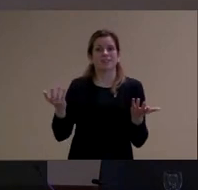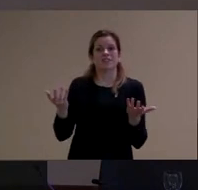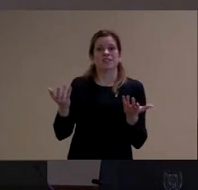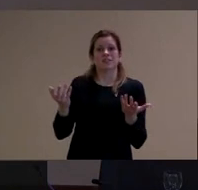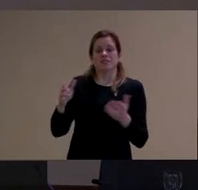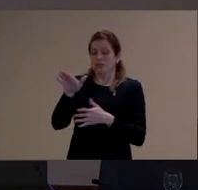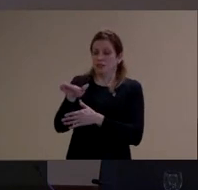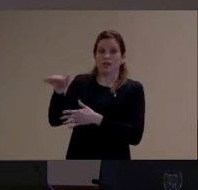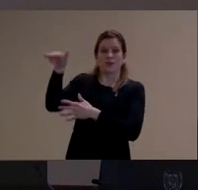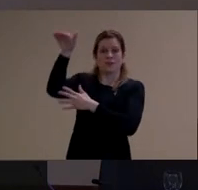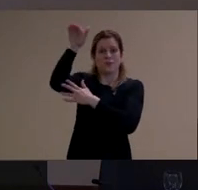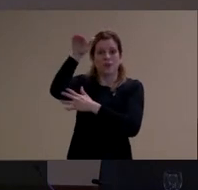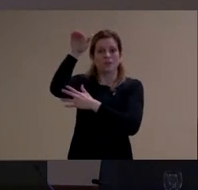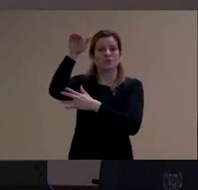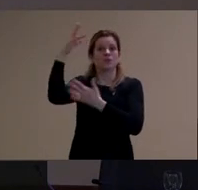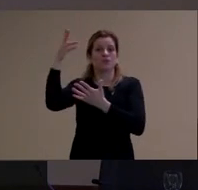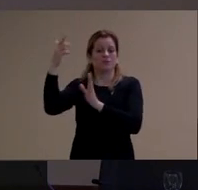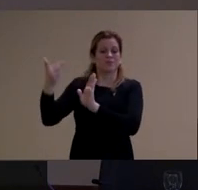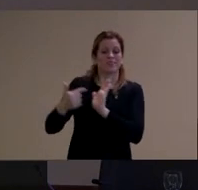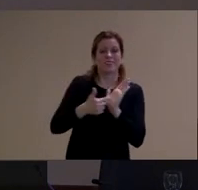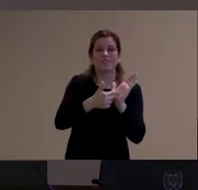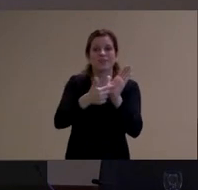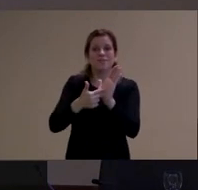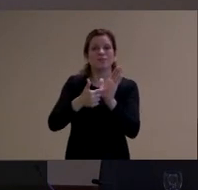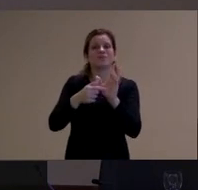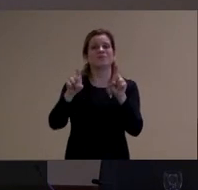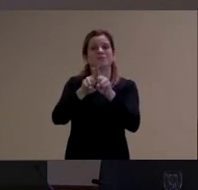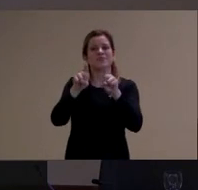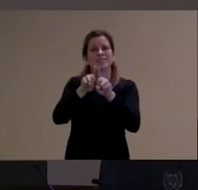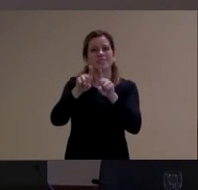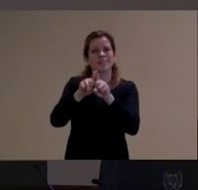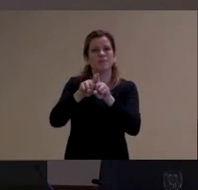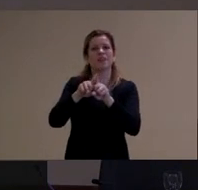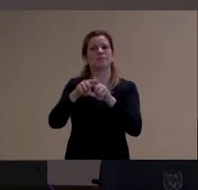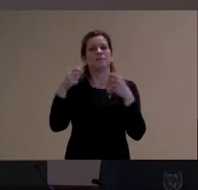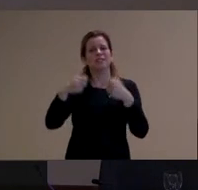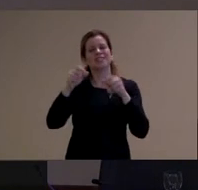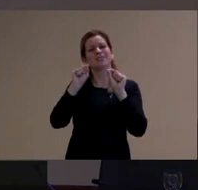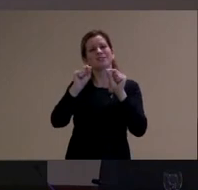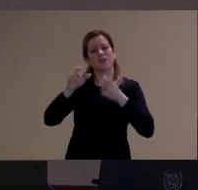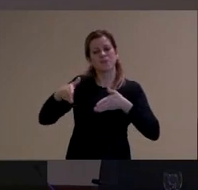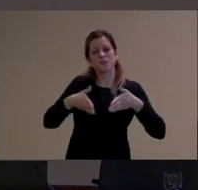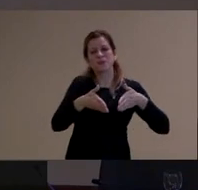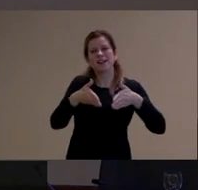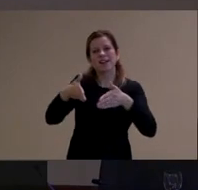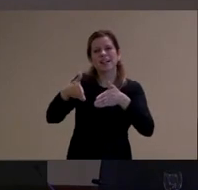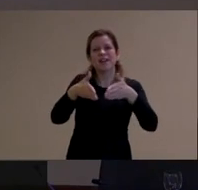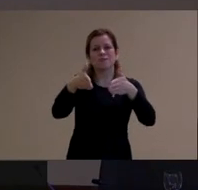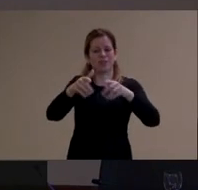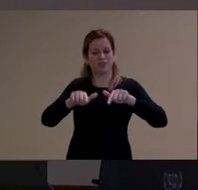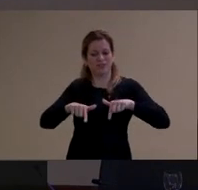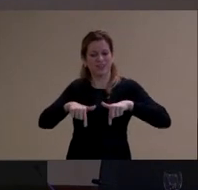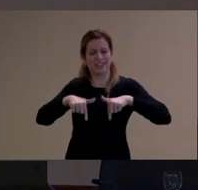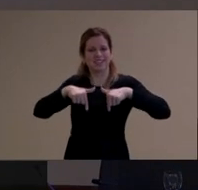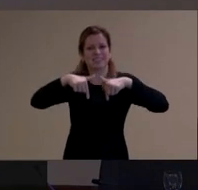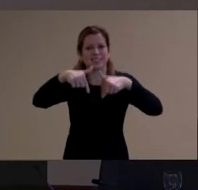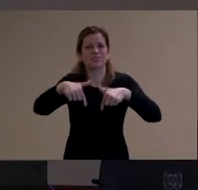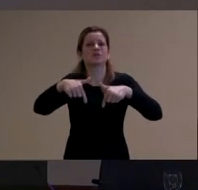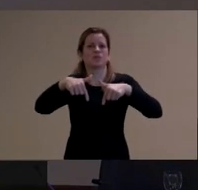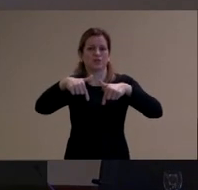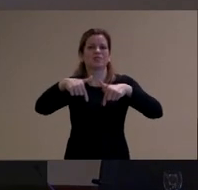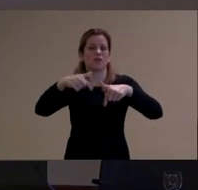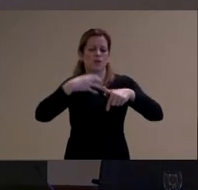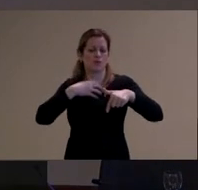qual é essa né veja alma a uma direção total né das ações das crianças